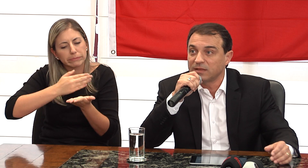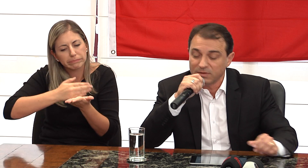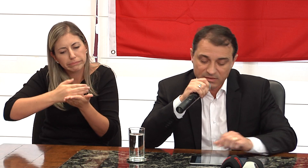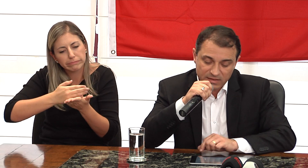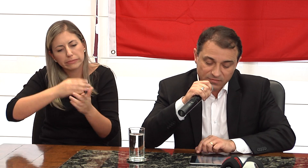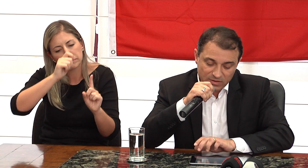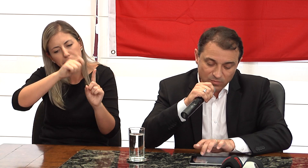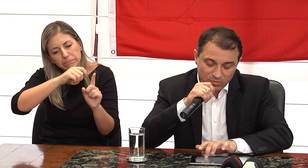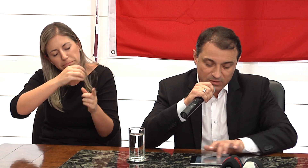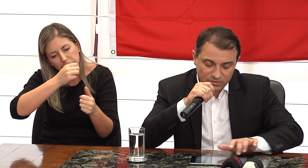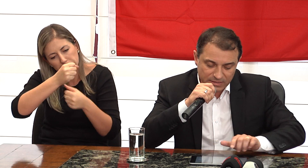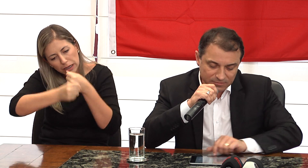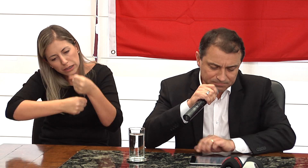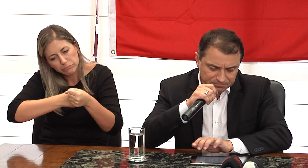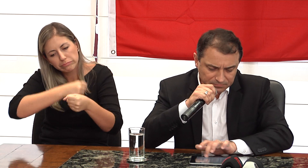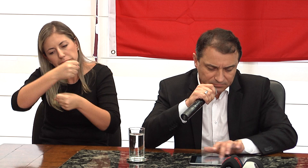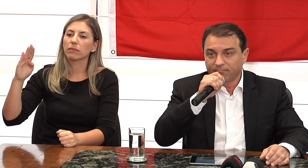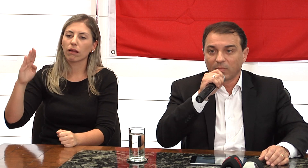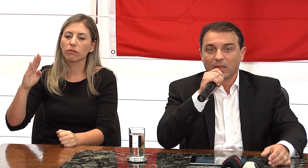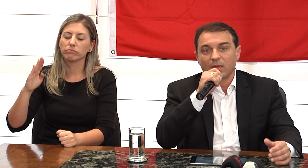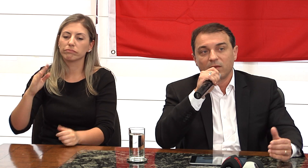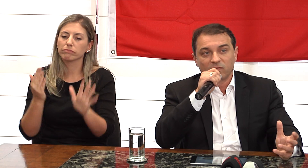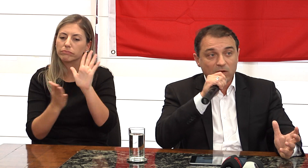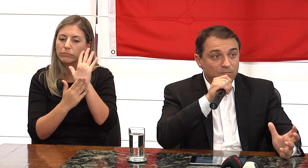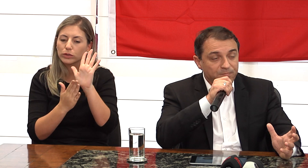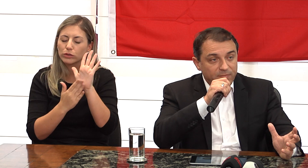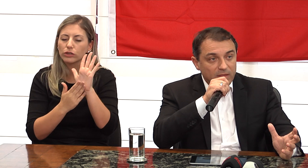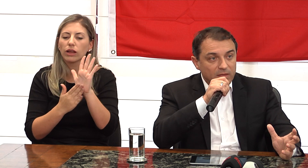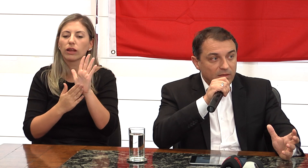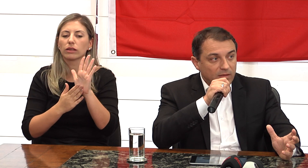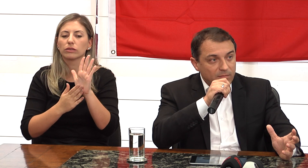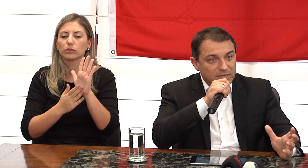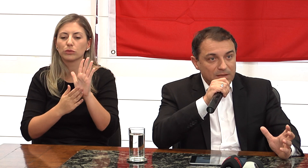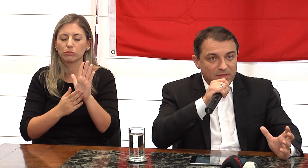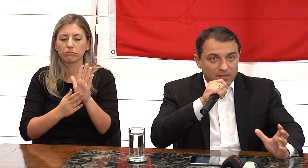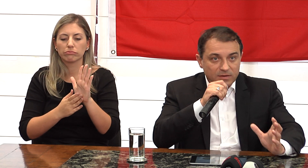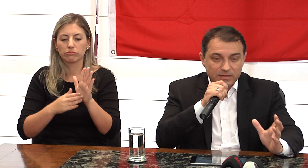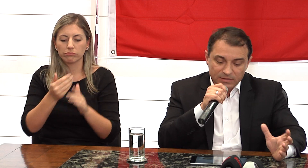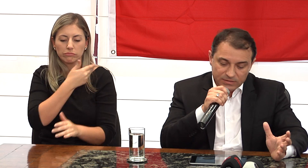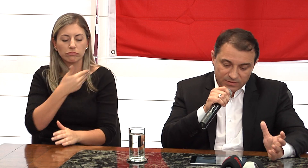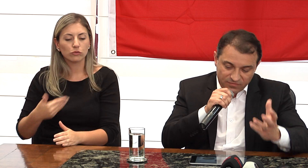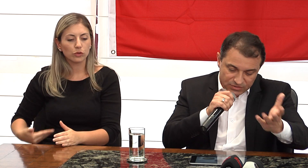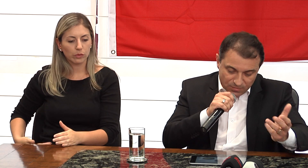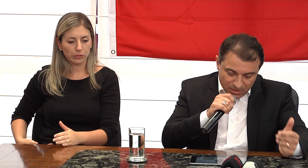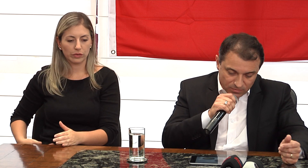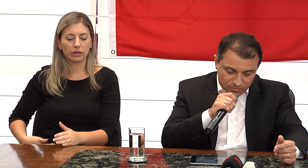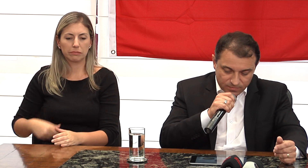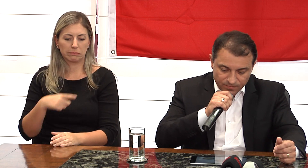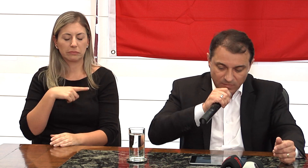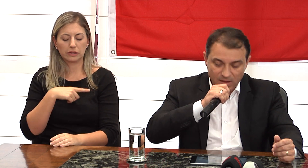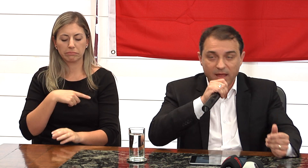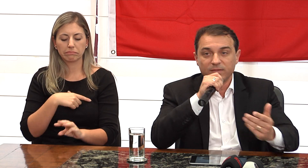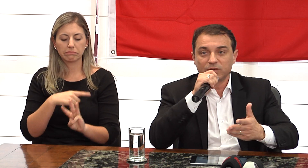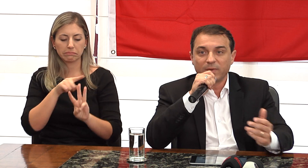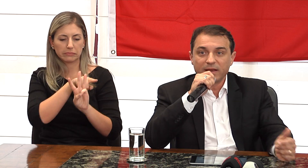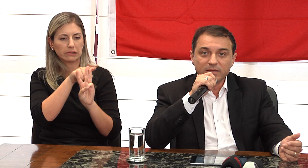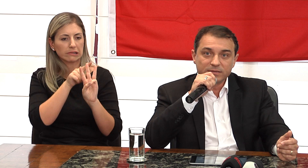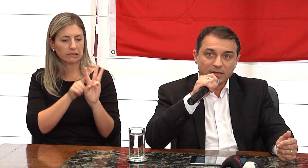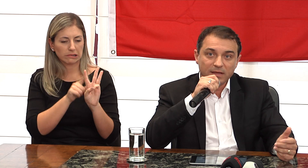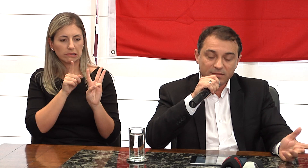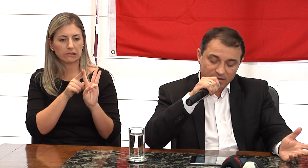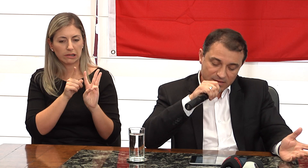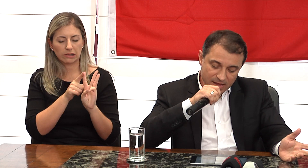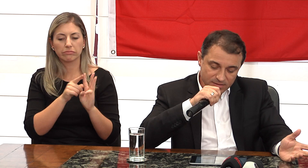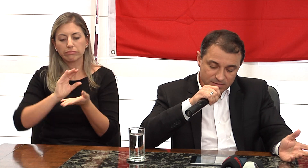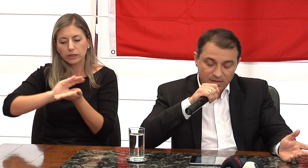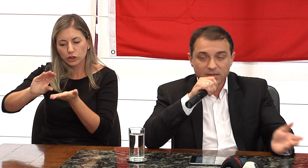gestão exatamente da dívida pública do Estado. São basicamente três linhas: investimentos, a